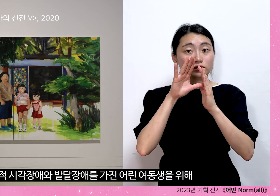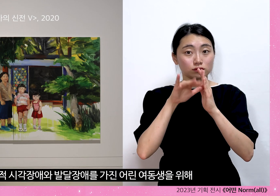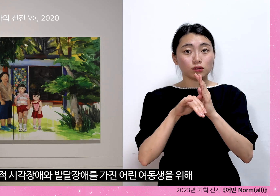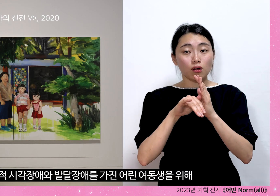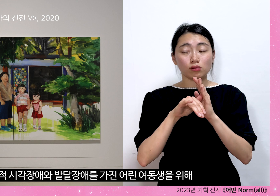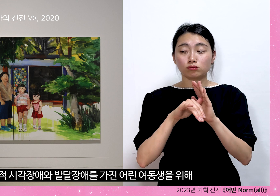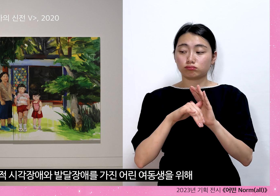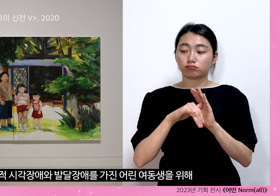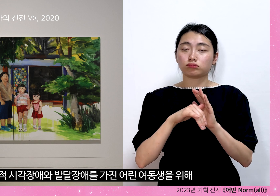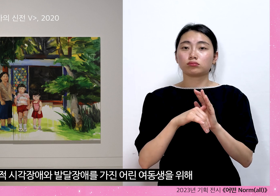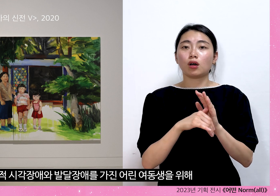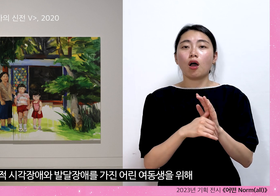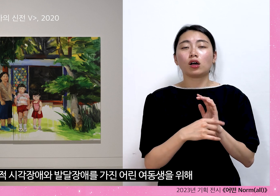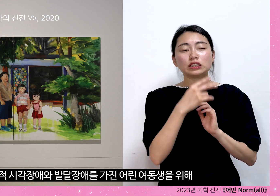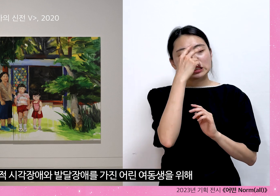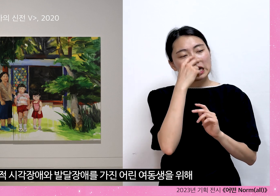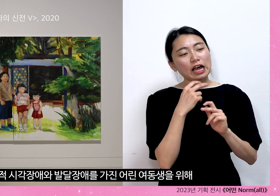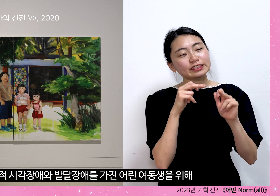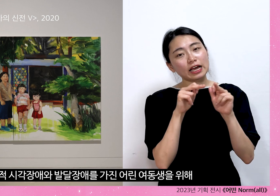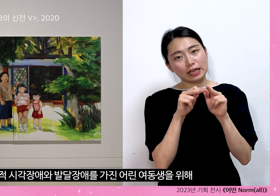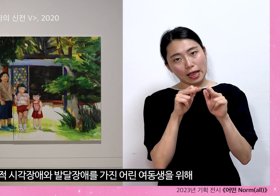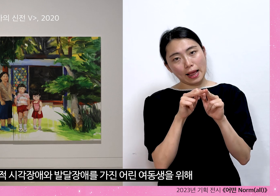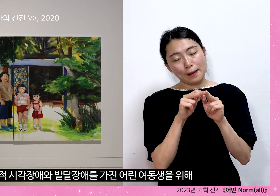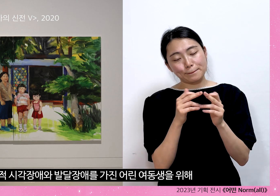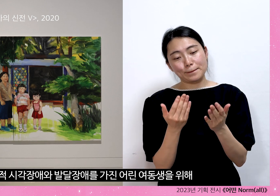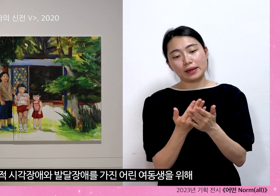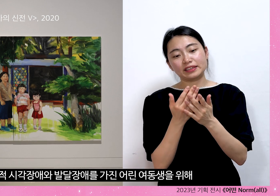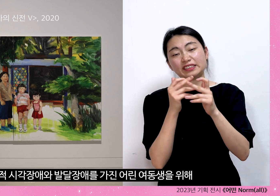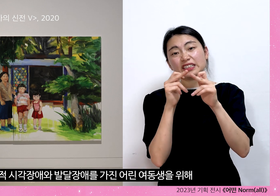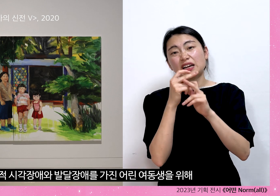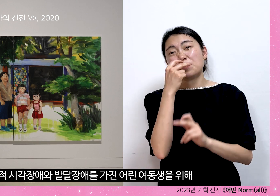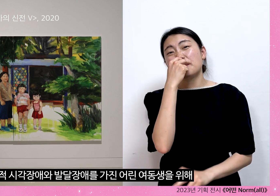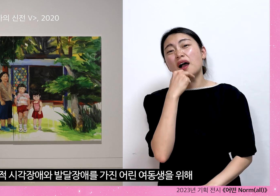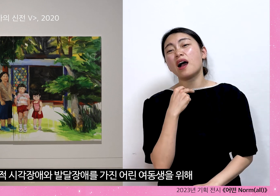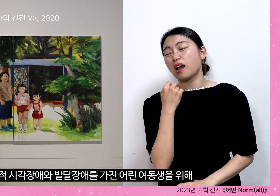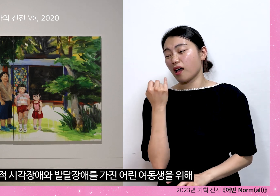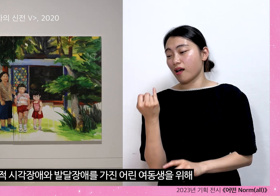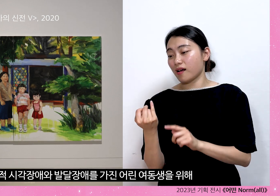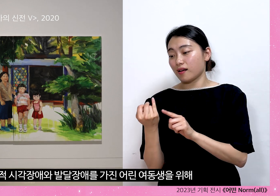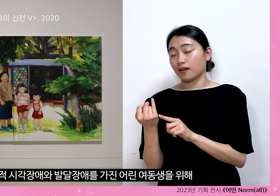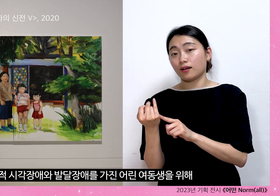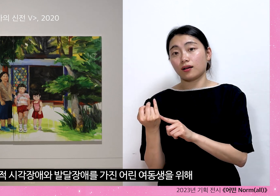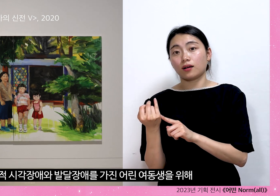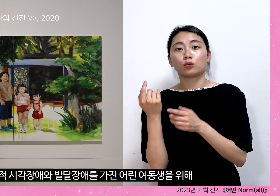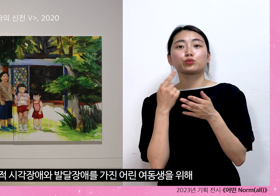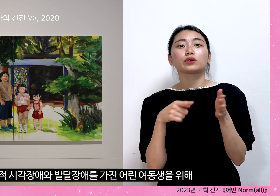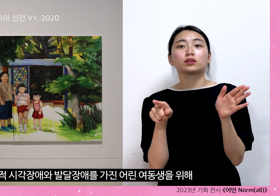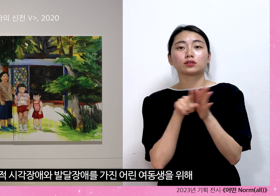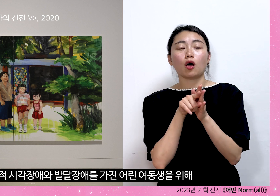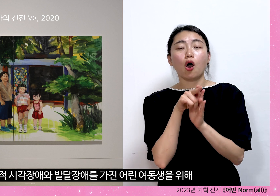어릴 적 시각장애와 발달장애를 가진 어린 여동생을 위해